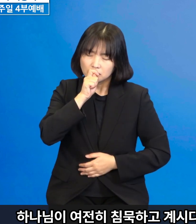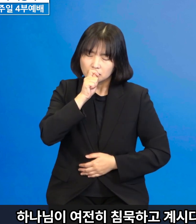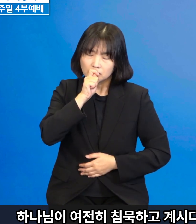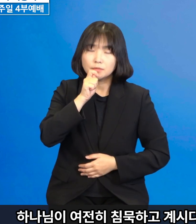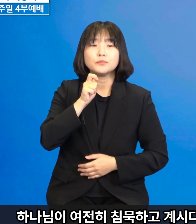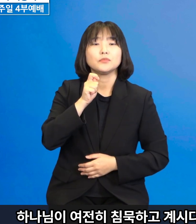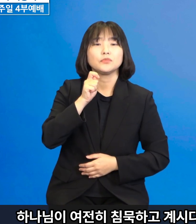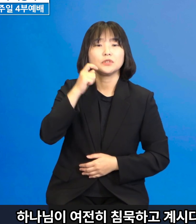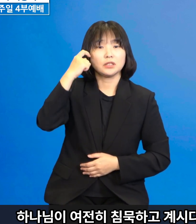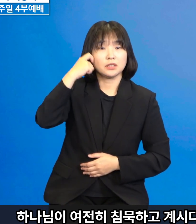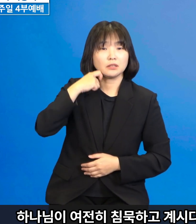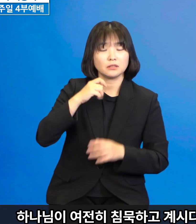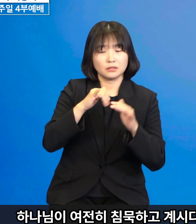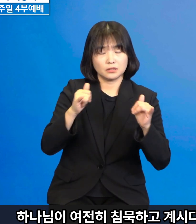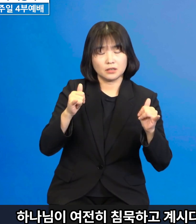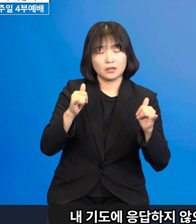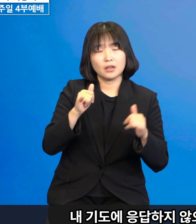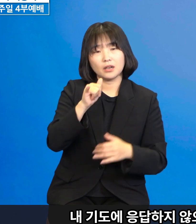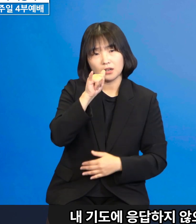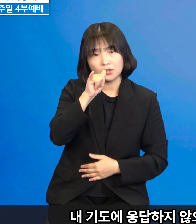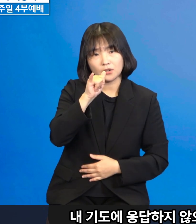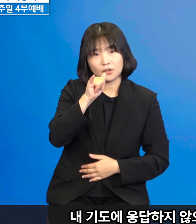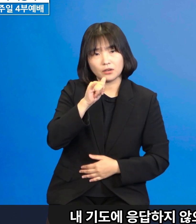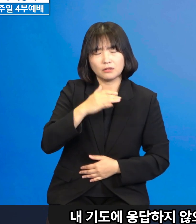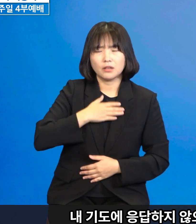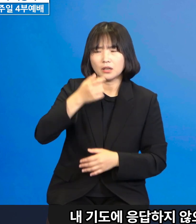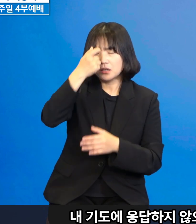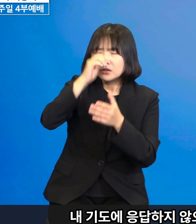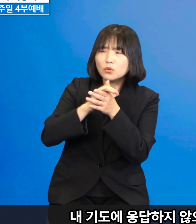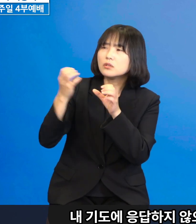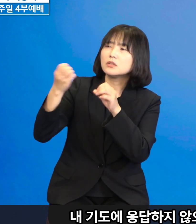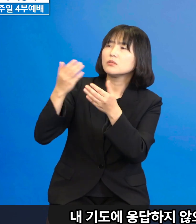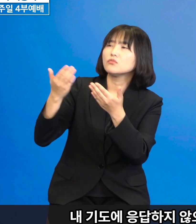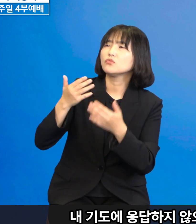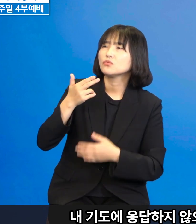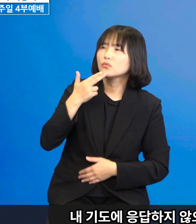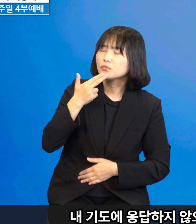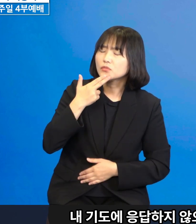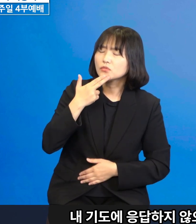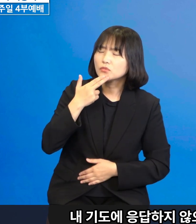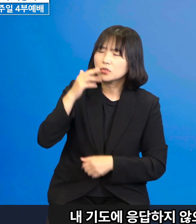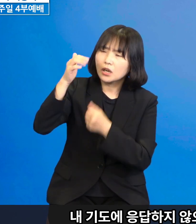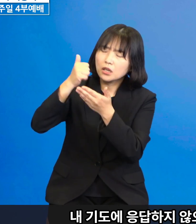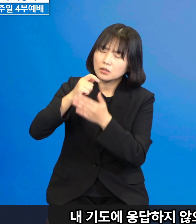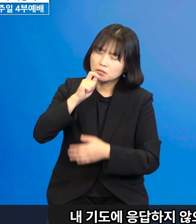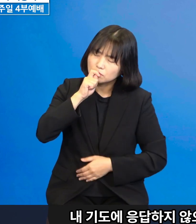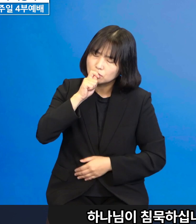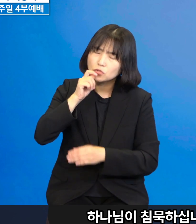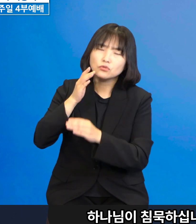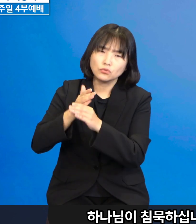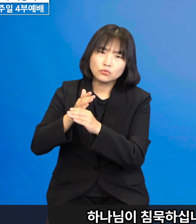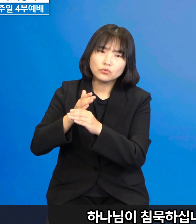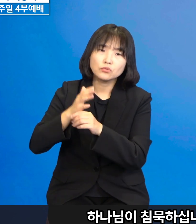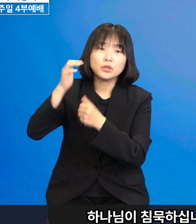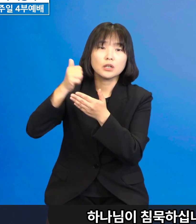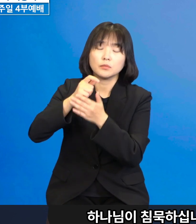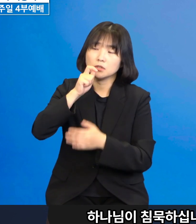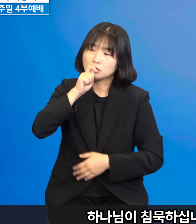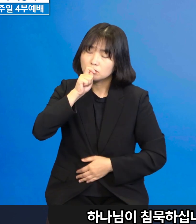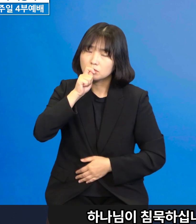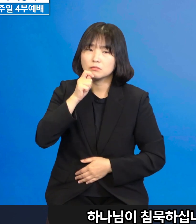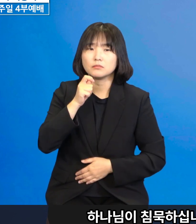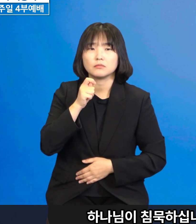계시다라고 느끼는 분들이 아마 계실 거예요. 내 기도에 응답하지 않으셔. 하나님은 침묵하고 계셔. 하나님이